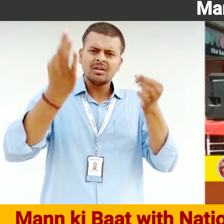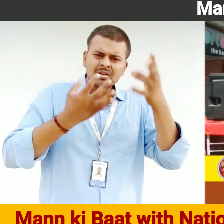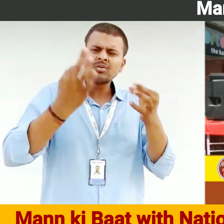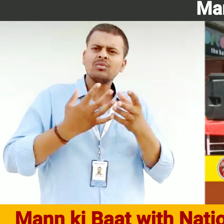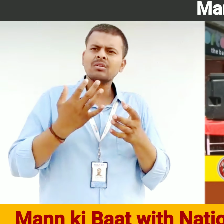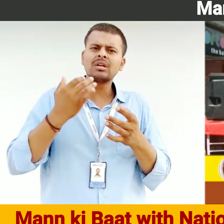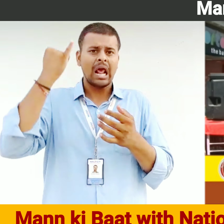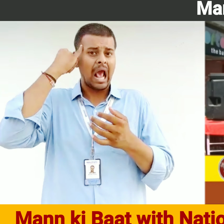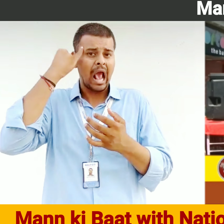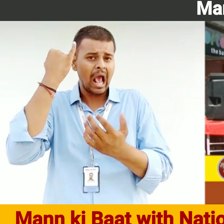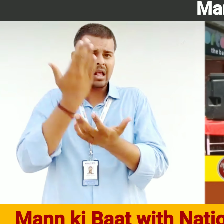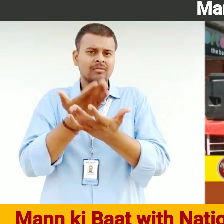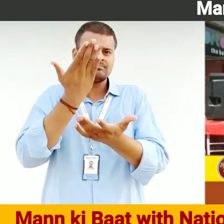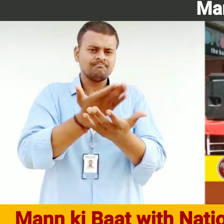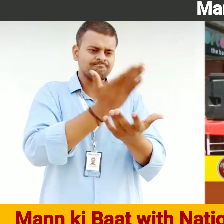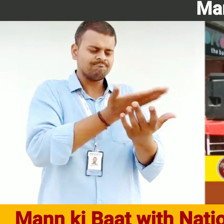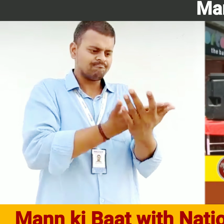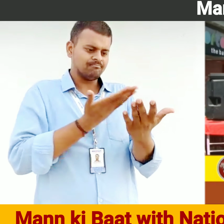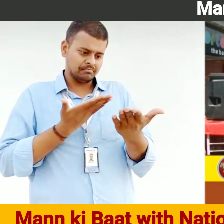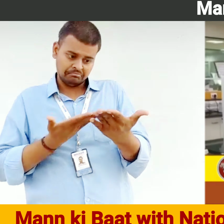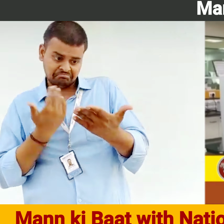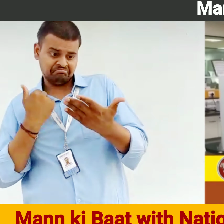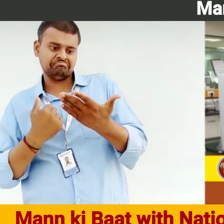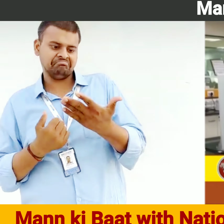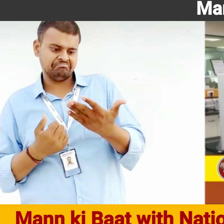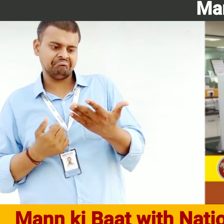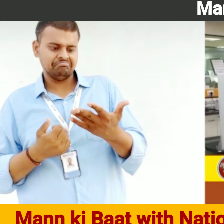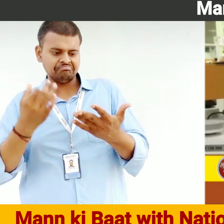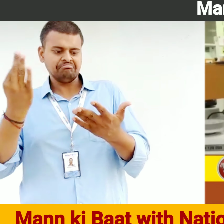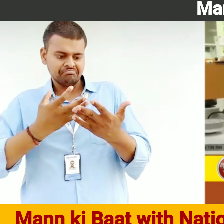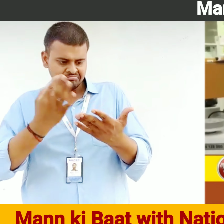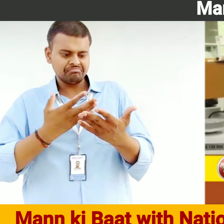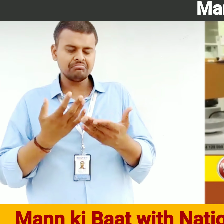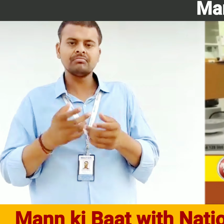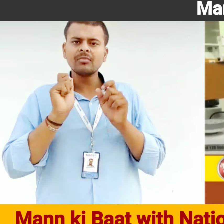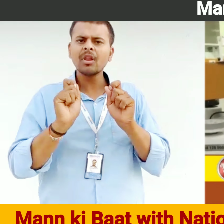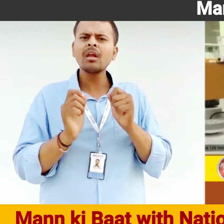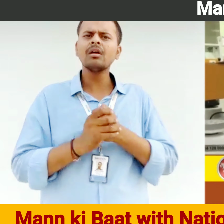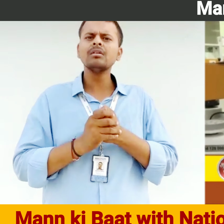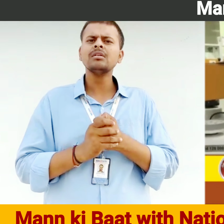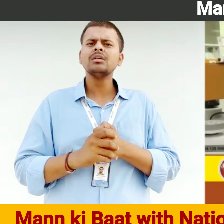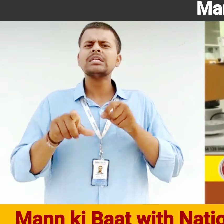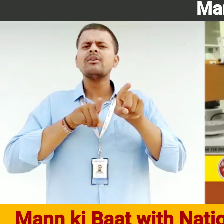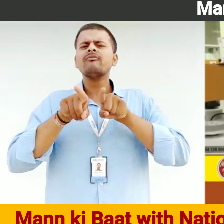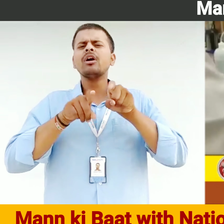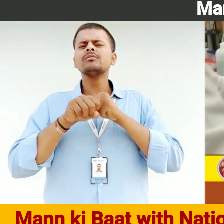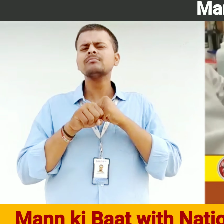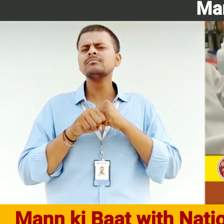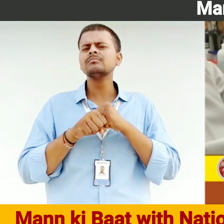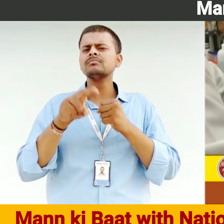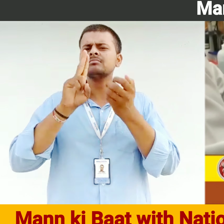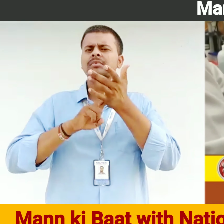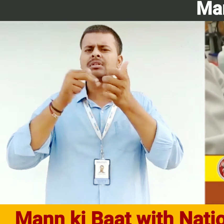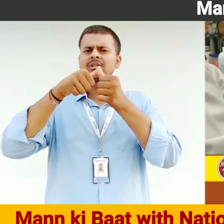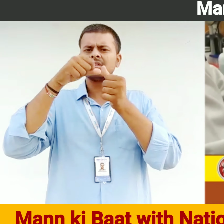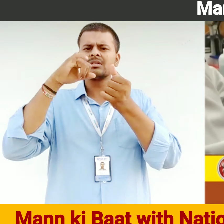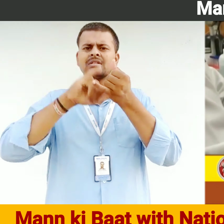में नए नए तरीके इजाद कर रहे हैं, नए नए इनोवेशन कर रहे हैं। जैसे नासिक के राजेंद्र यादव